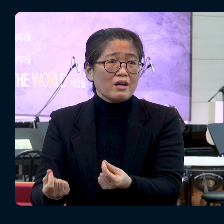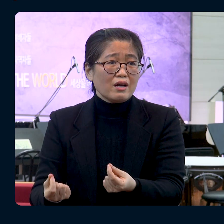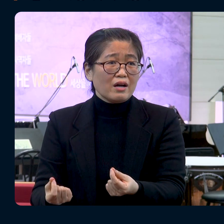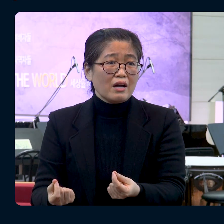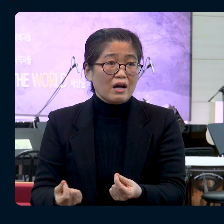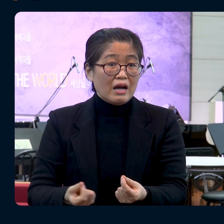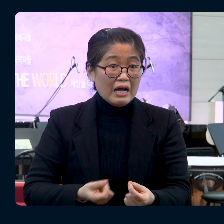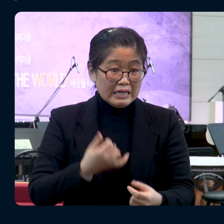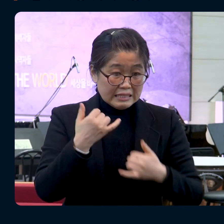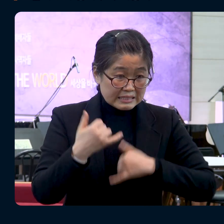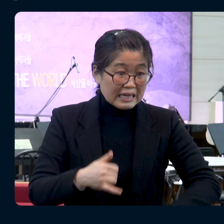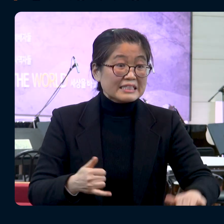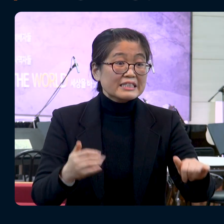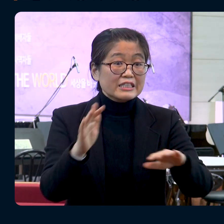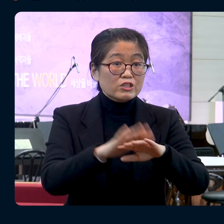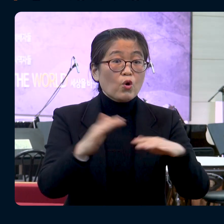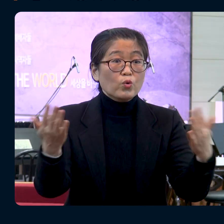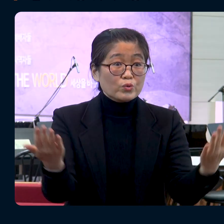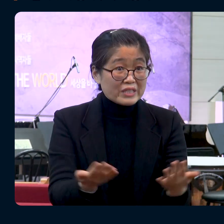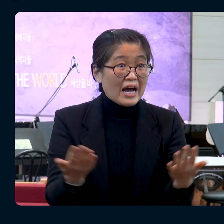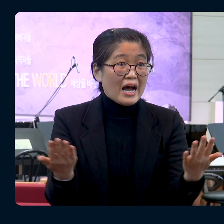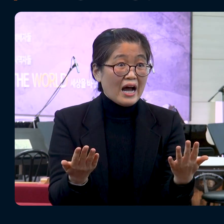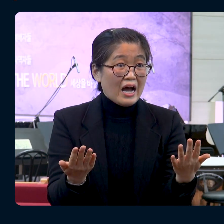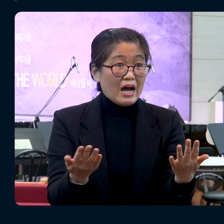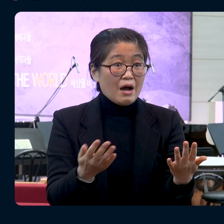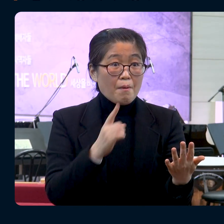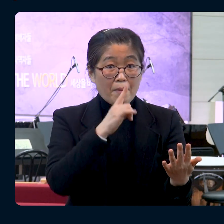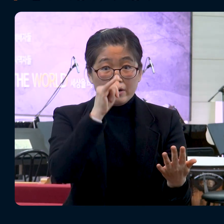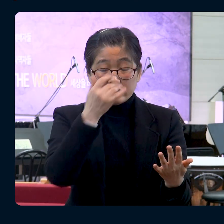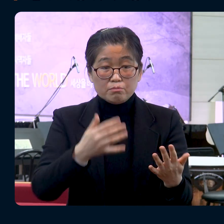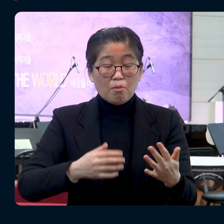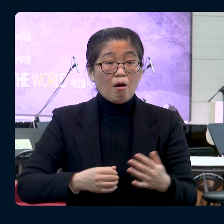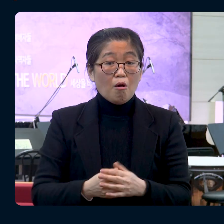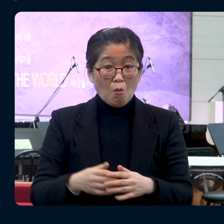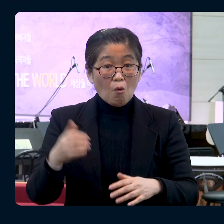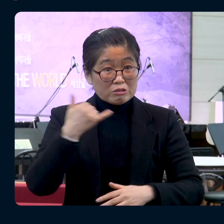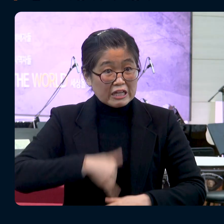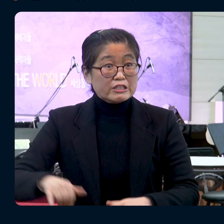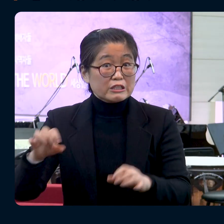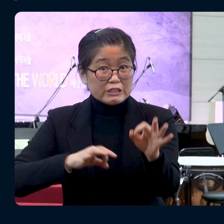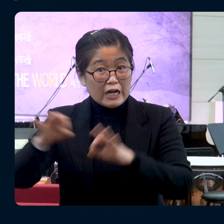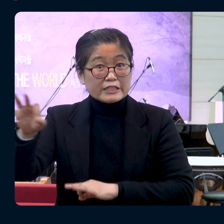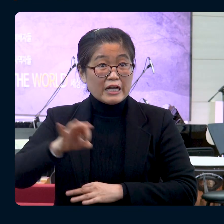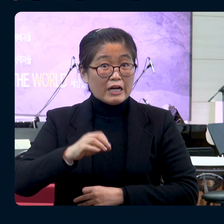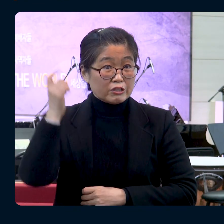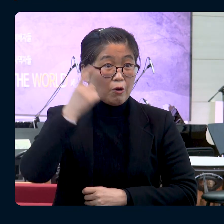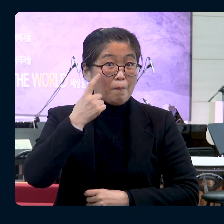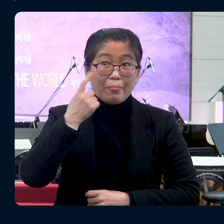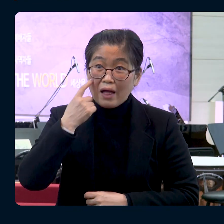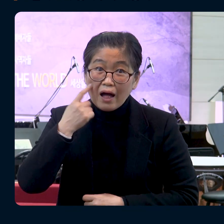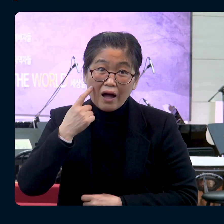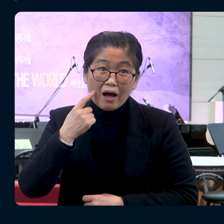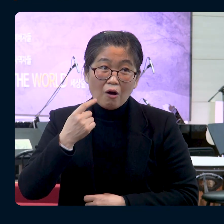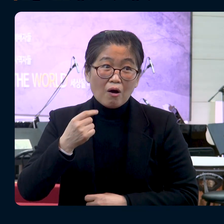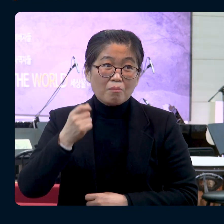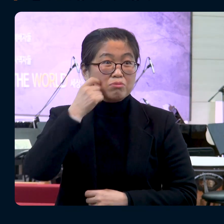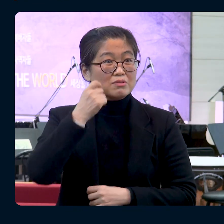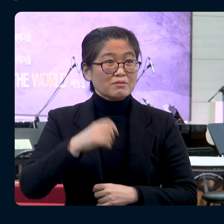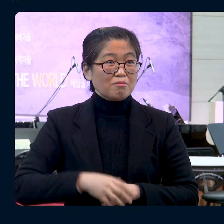짓는 거 아니에요. 어디 들어보세요. 자식 농사란 말은 들어봤어도 자식 장사란 말 들어봤어요, 여러분?